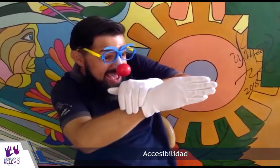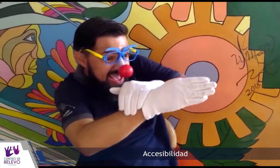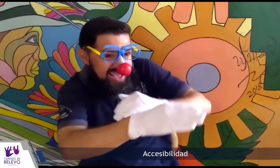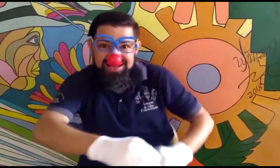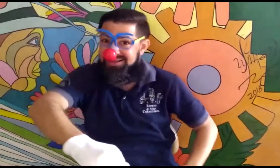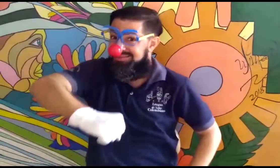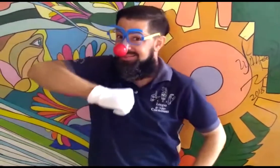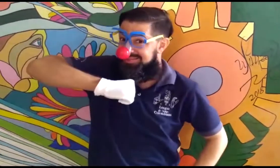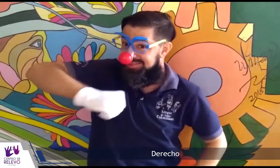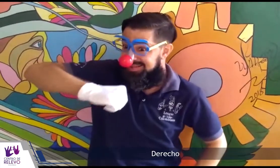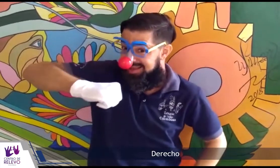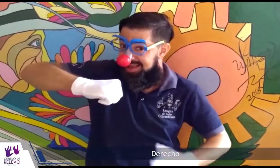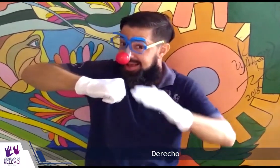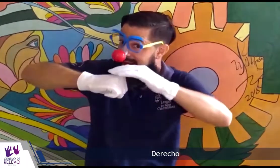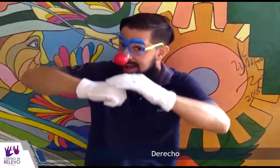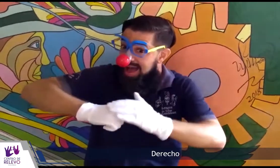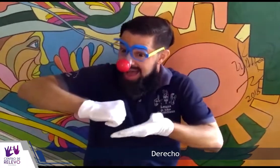Accesibilidad. Derecho.